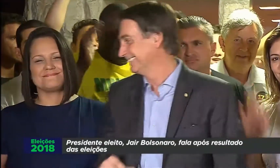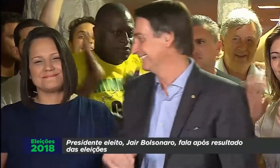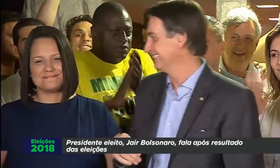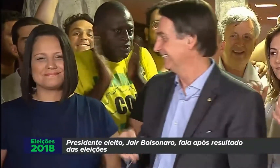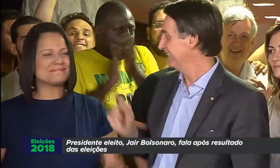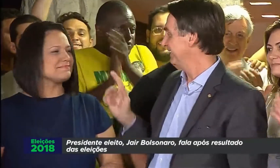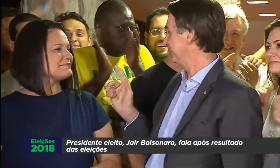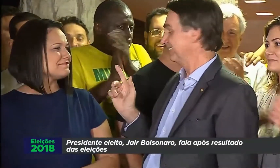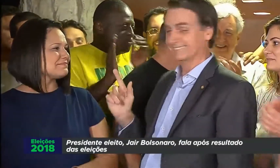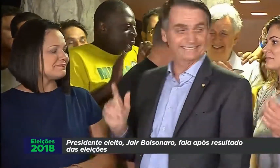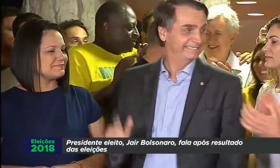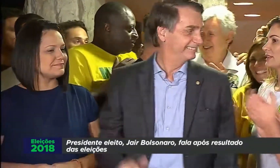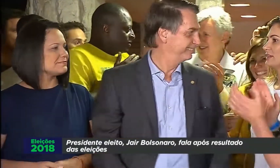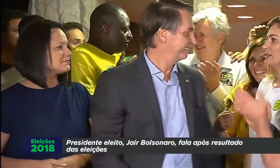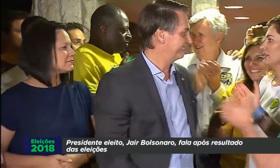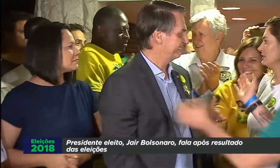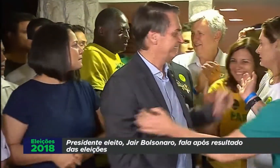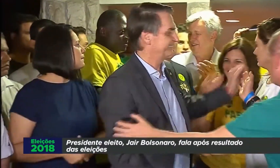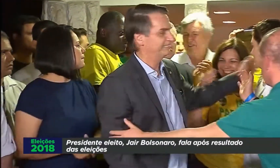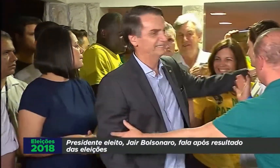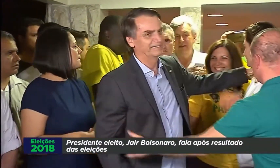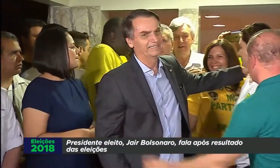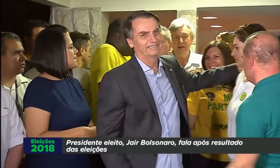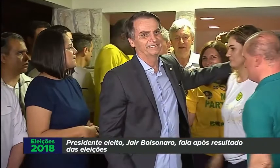Obrigado. Muito obrigado aí, pessoal.